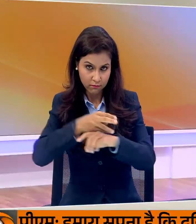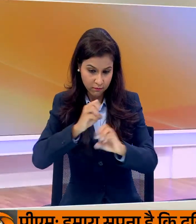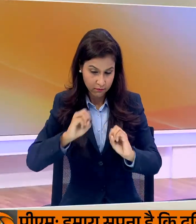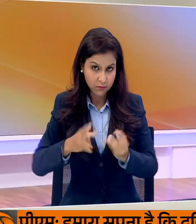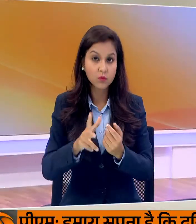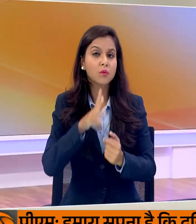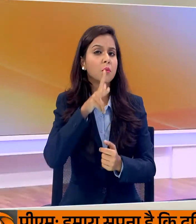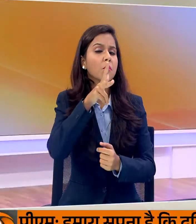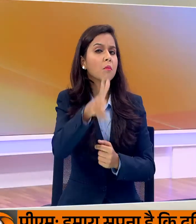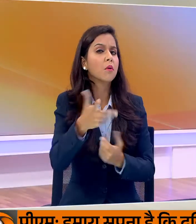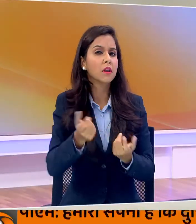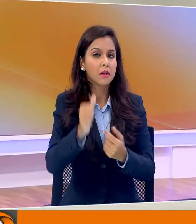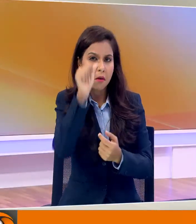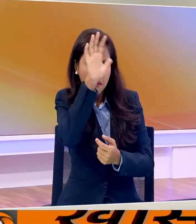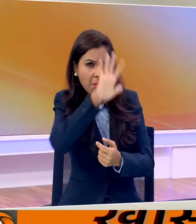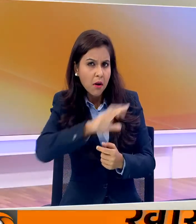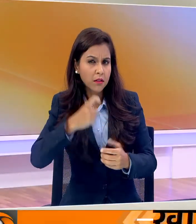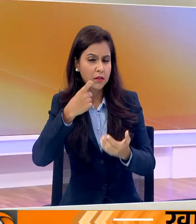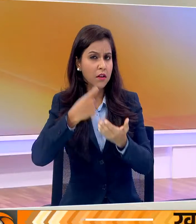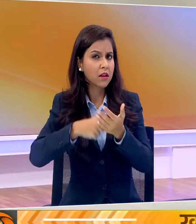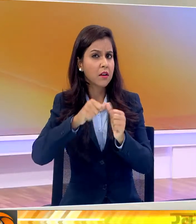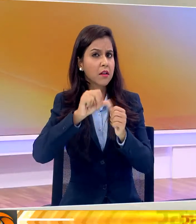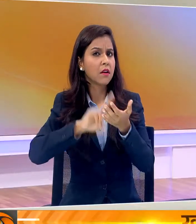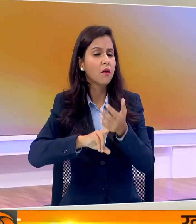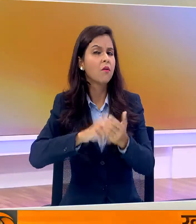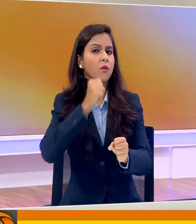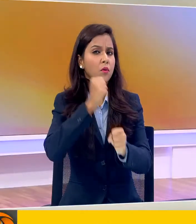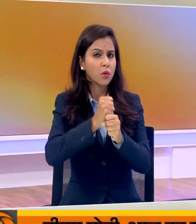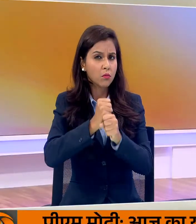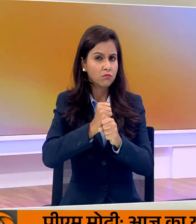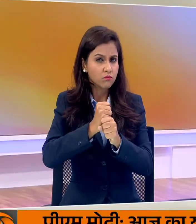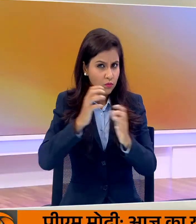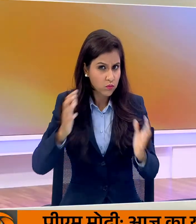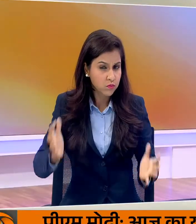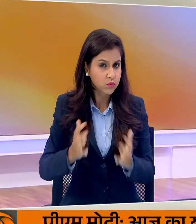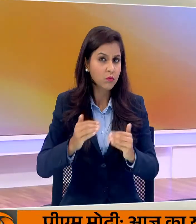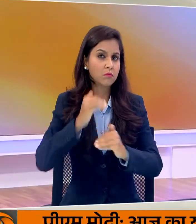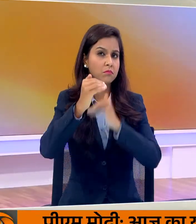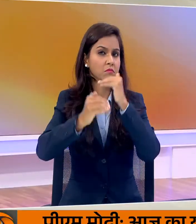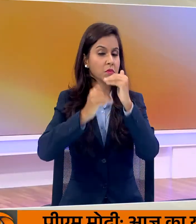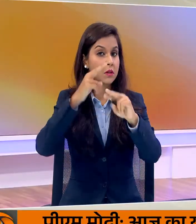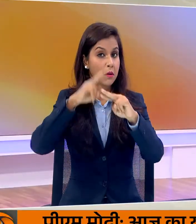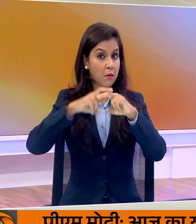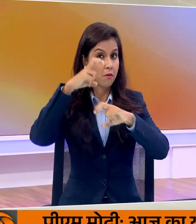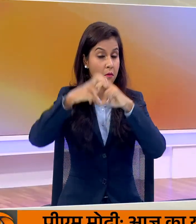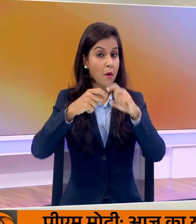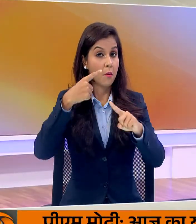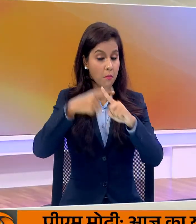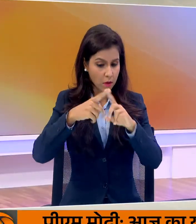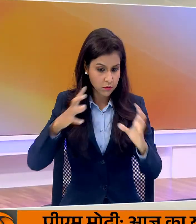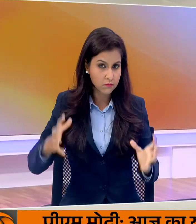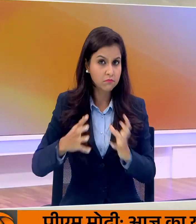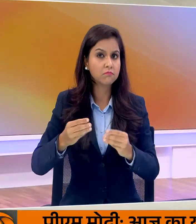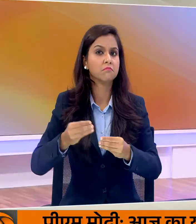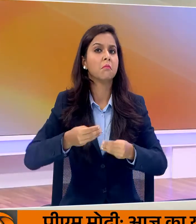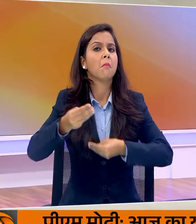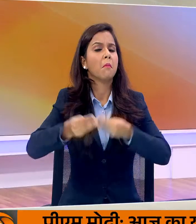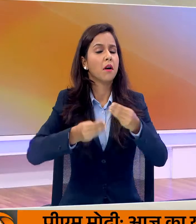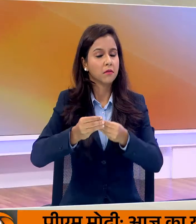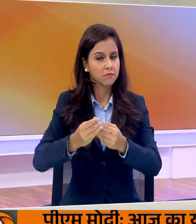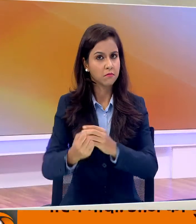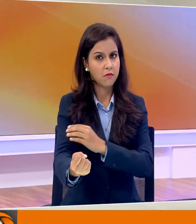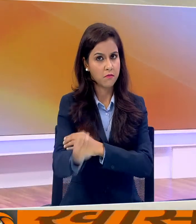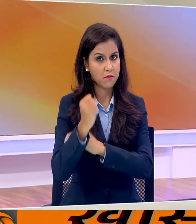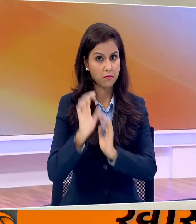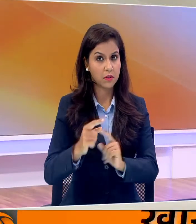कहा कि भारत में रिफॉर्मिस्ट सरकार, ग्रोइंग मैन्युफैक्चरिंग बेस और एस्पिरेशनल मार्केट की 3D पावर है।